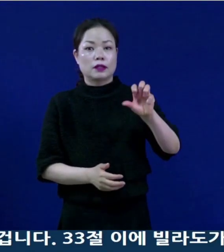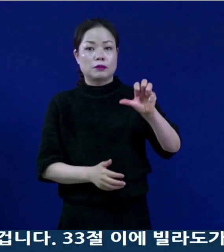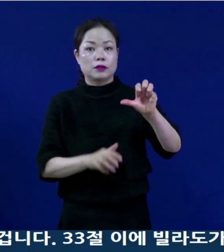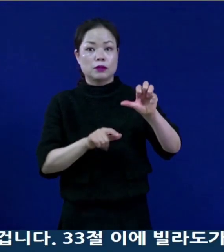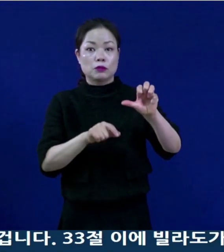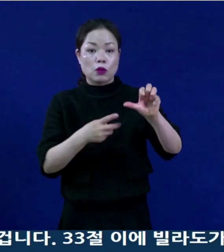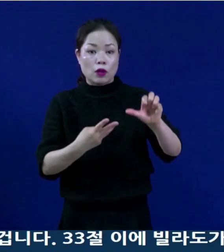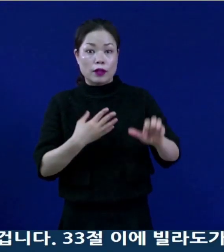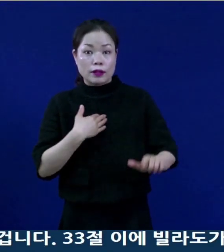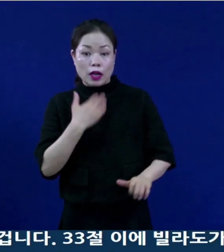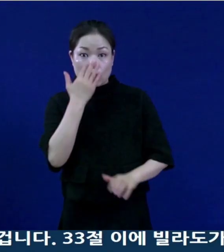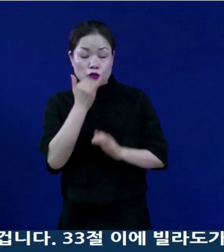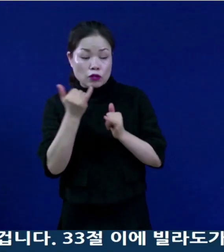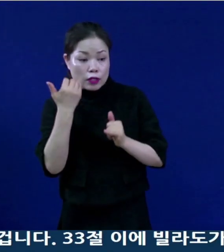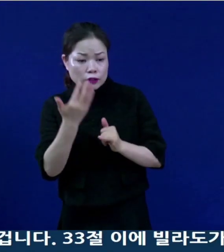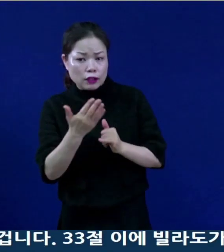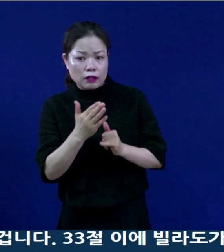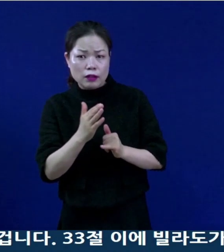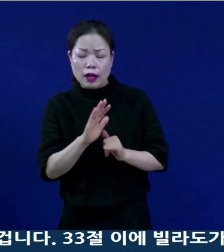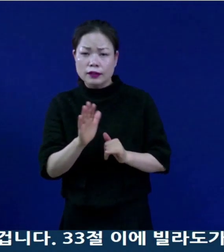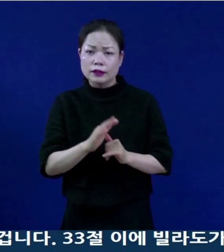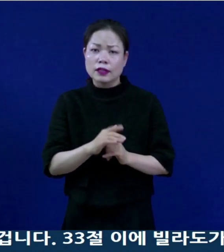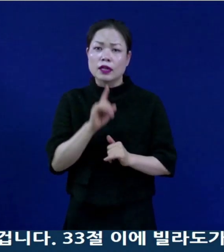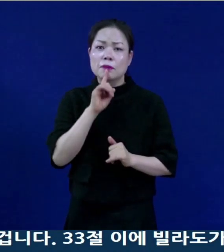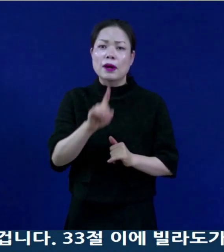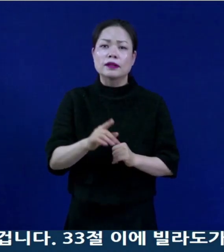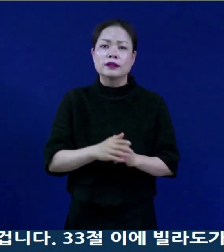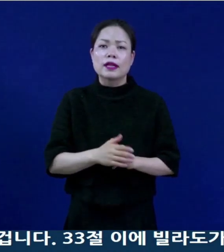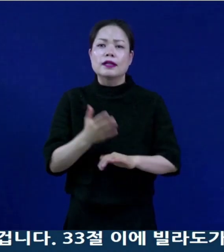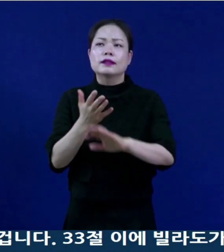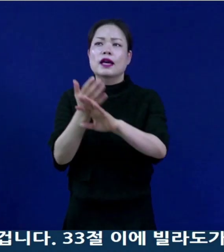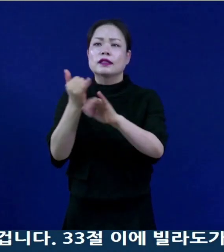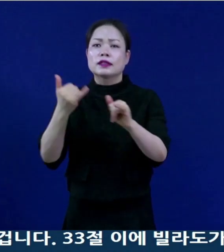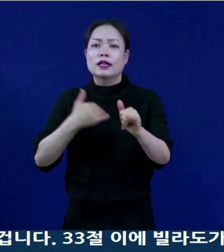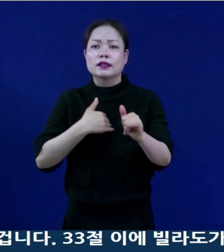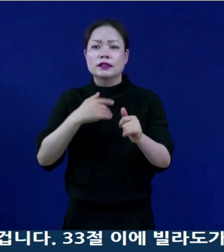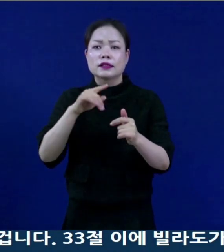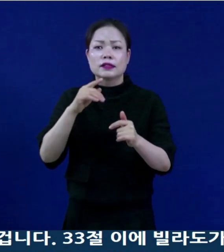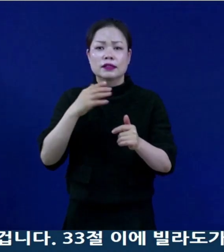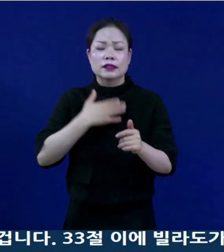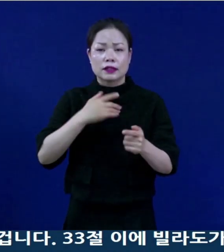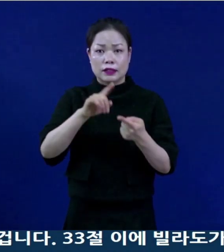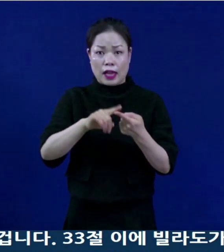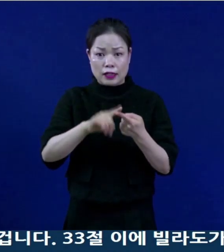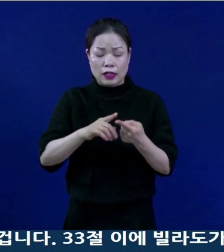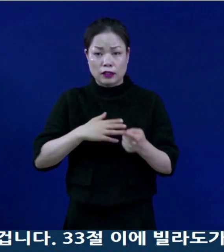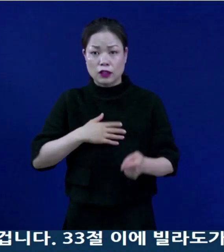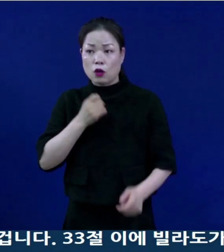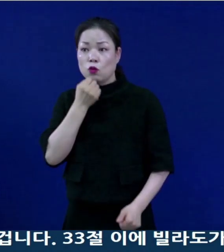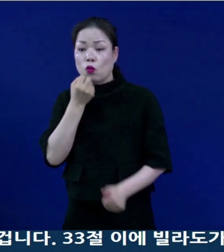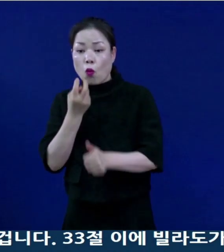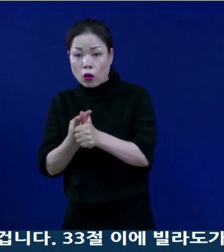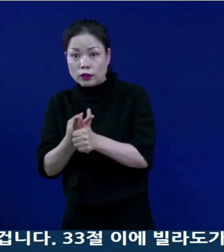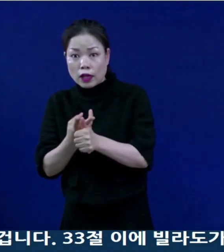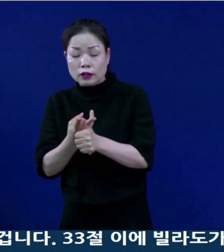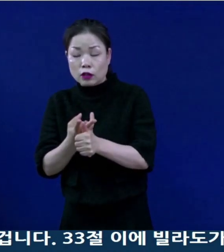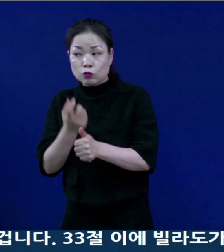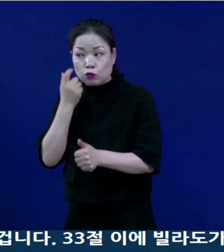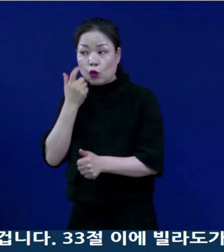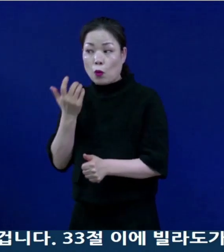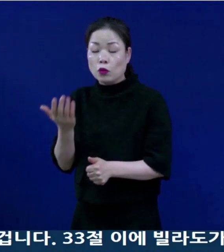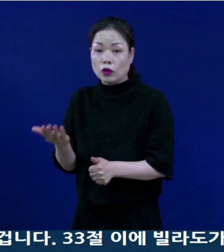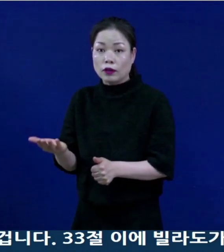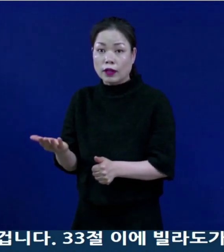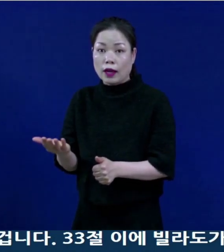뜻이냐면 내가 유대인이냐 그렇지도 않은데 이 말은 다른 사람들이 나에게 대해서 너를 고소한 얘기를 내가 묻는 거다